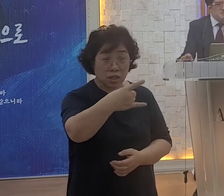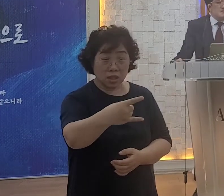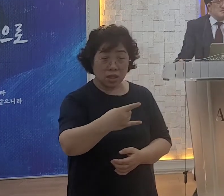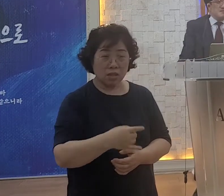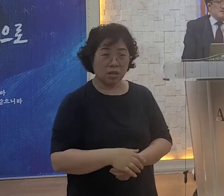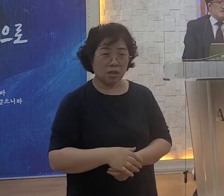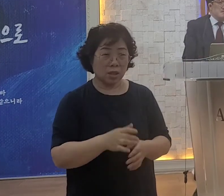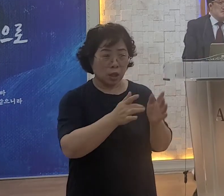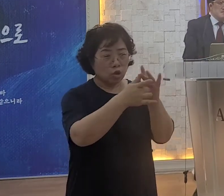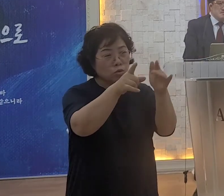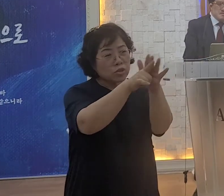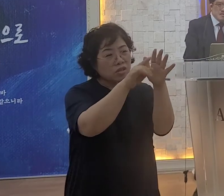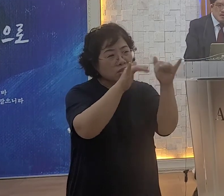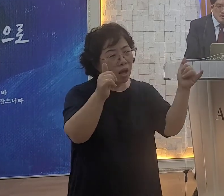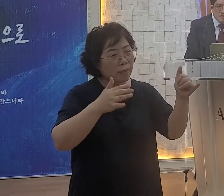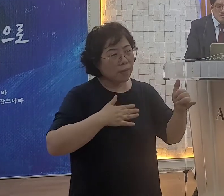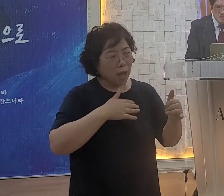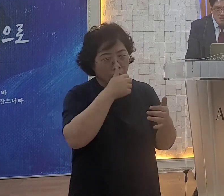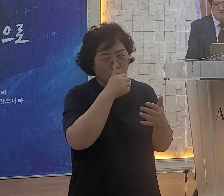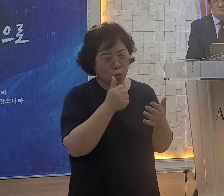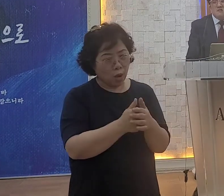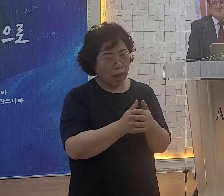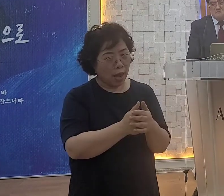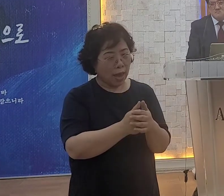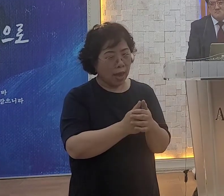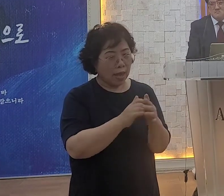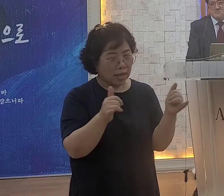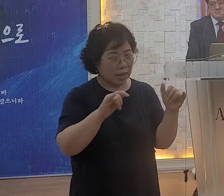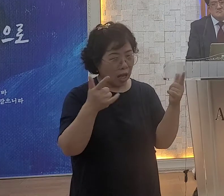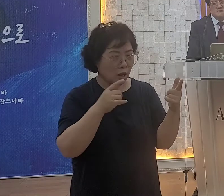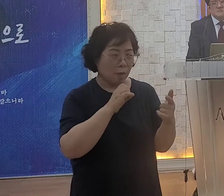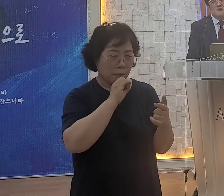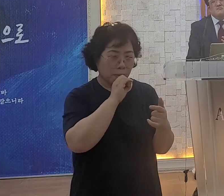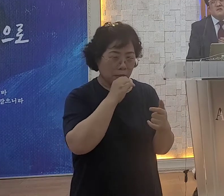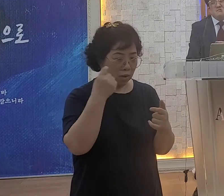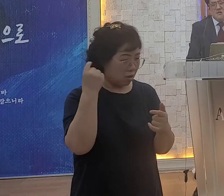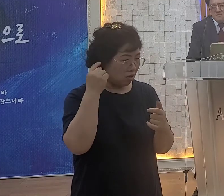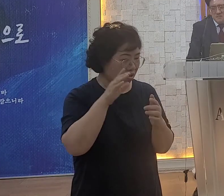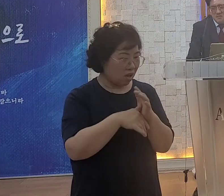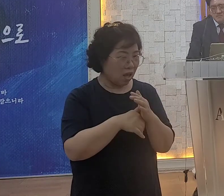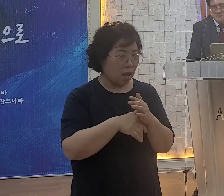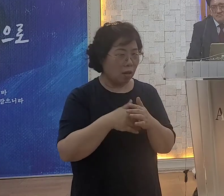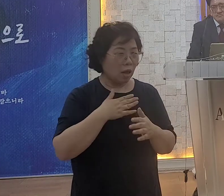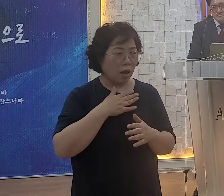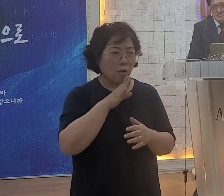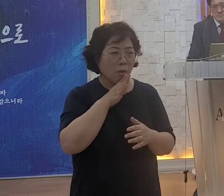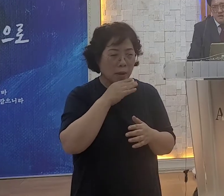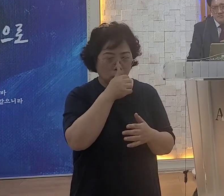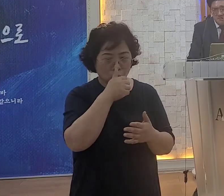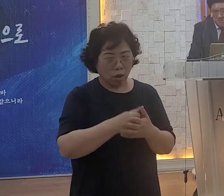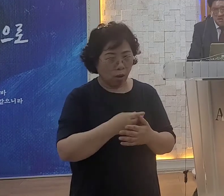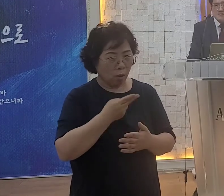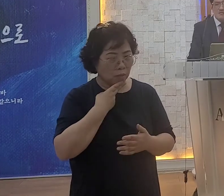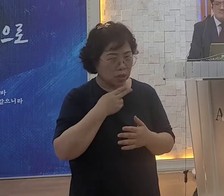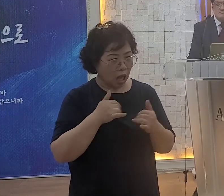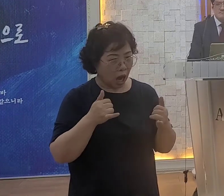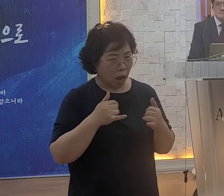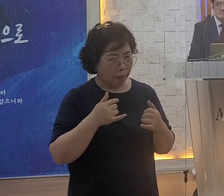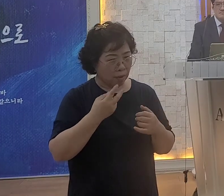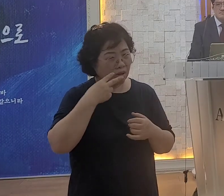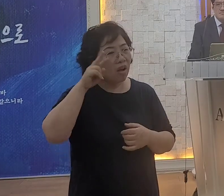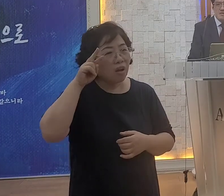죄가 없어졌다 그러니까 진짜 자기가 의인인 줄 알고 우리가 얼마나 교만합니까? 남을